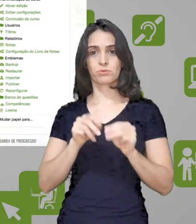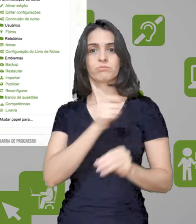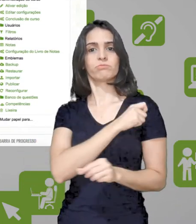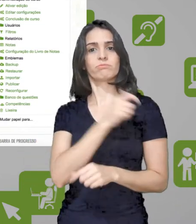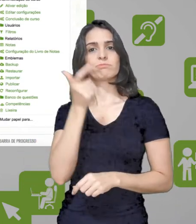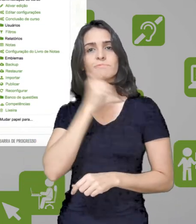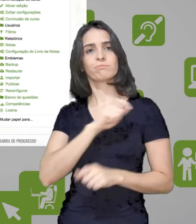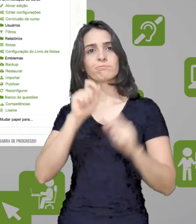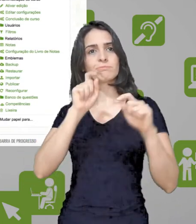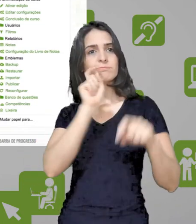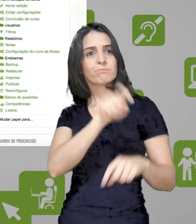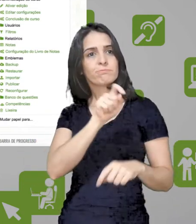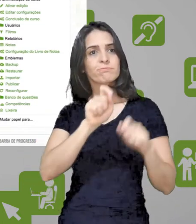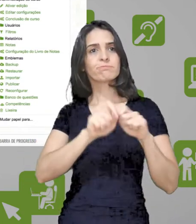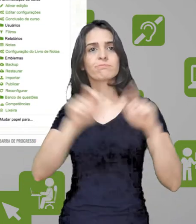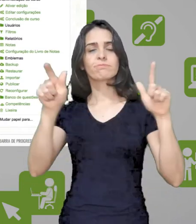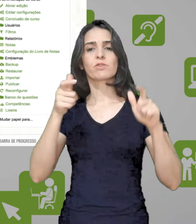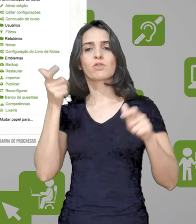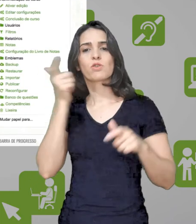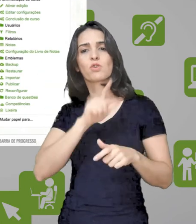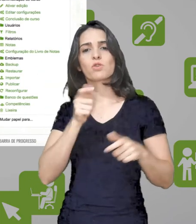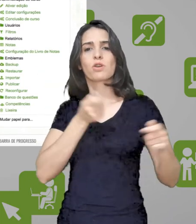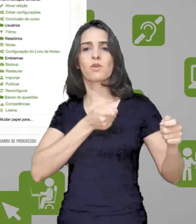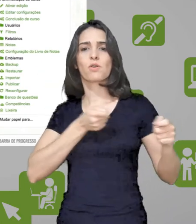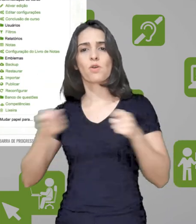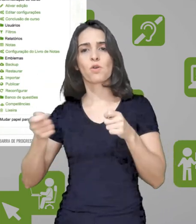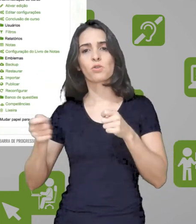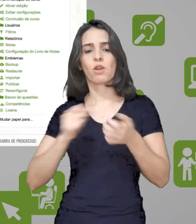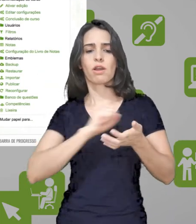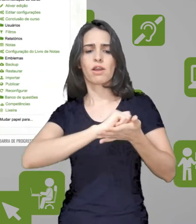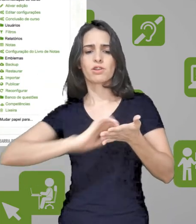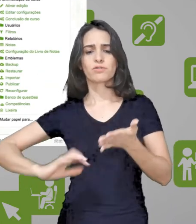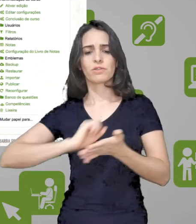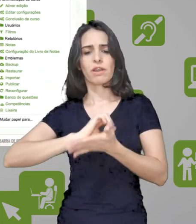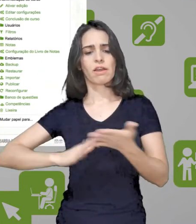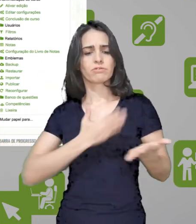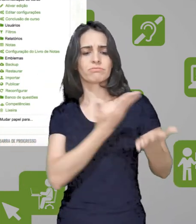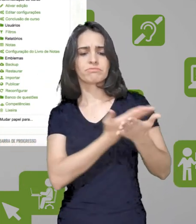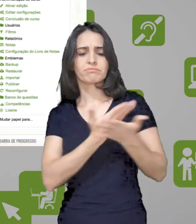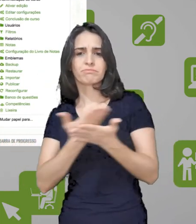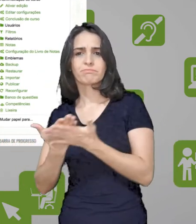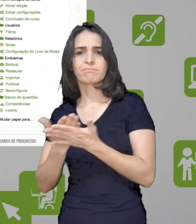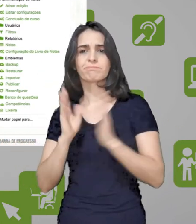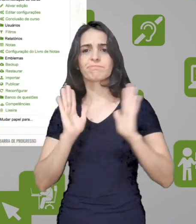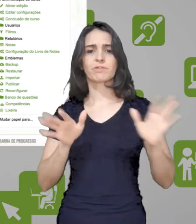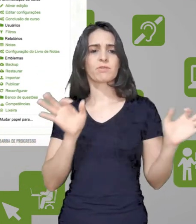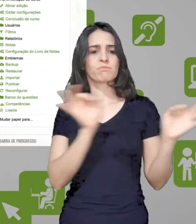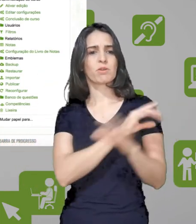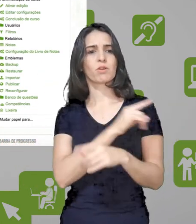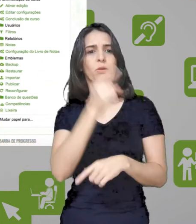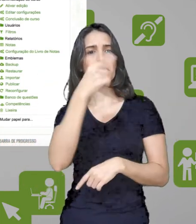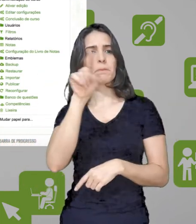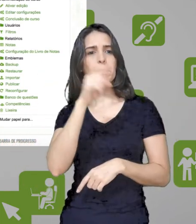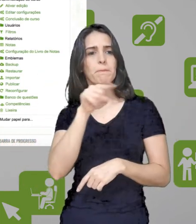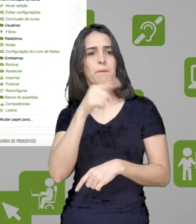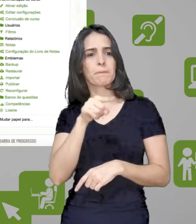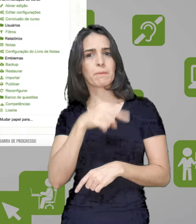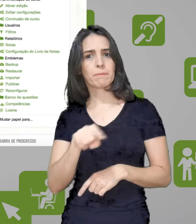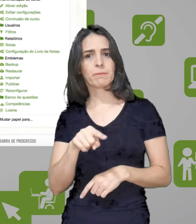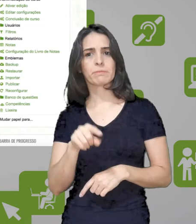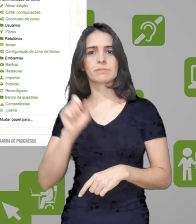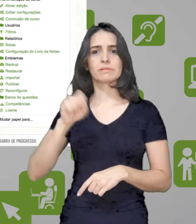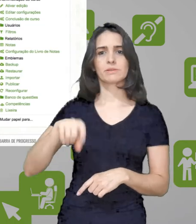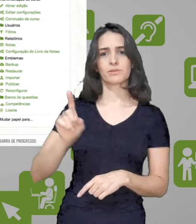vêm com esse acompanhamento de conclusão ativada. Então, isso significa que não há necessidade de